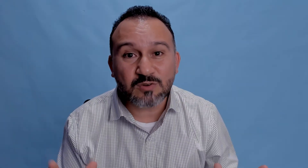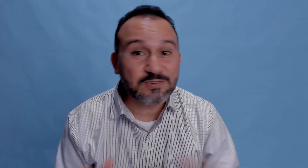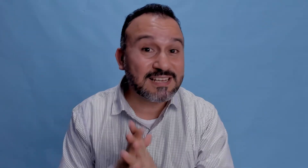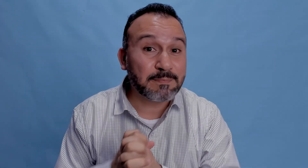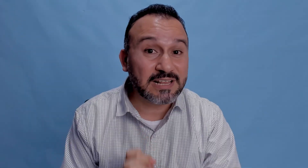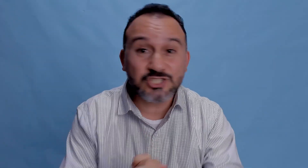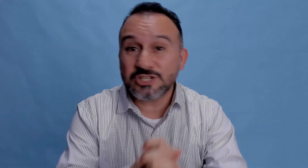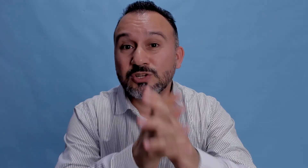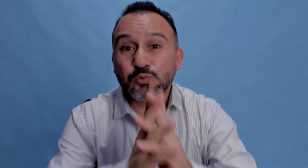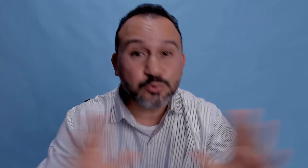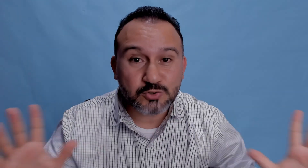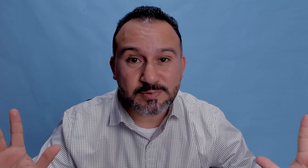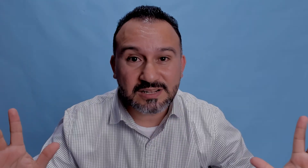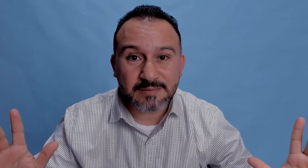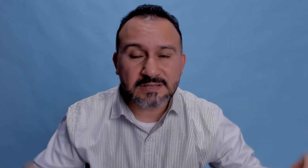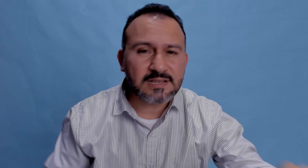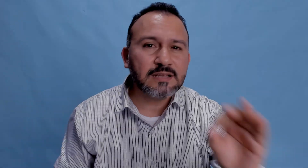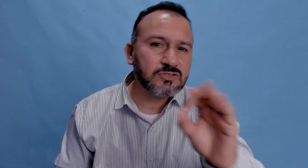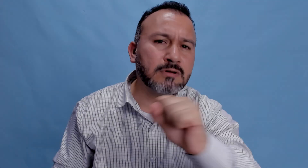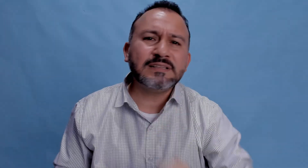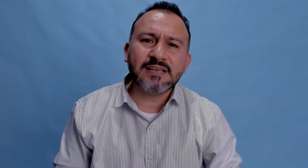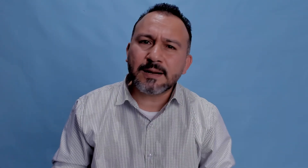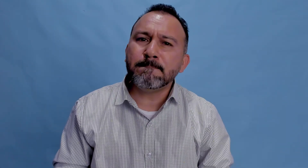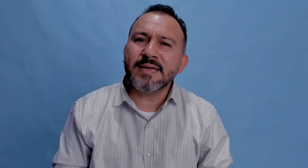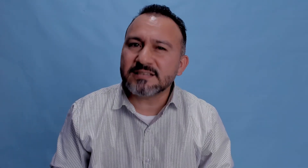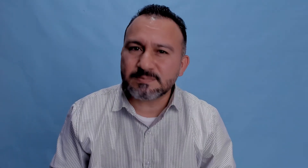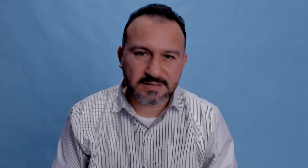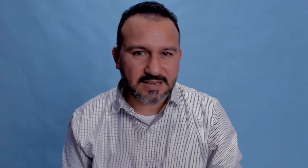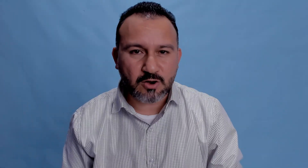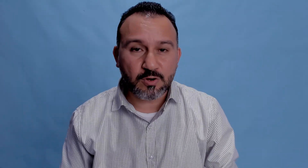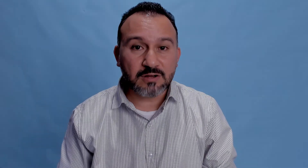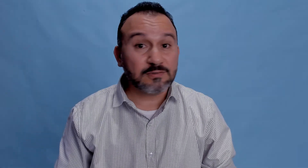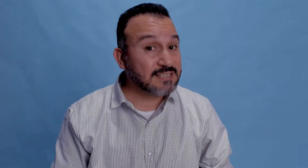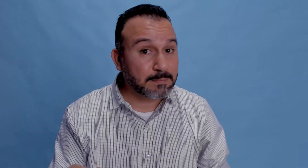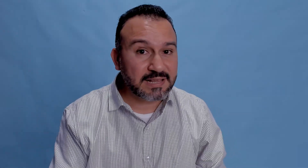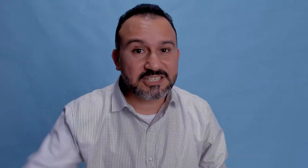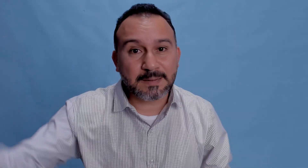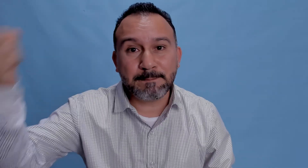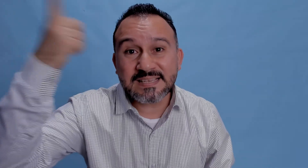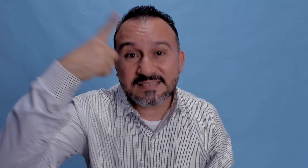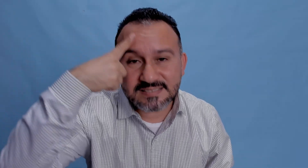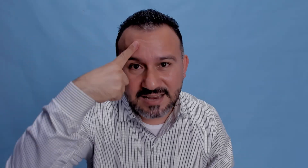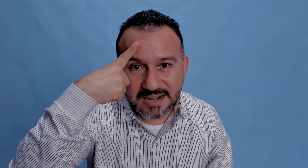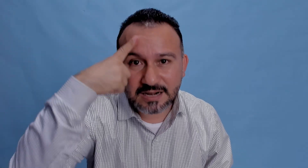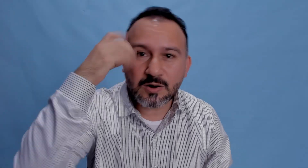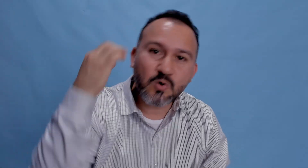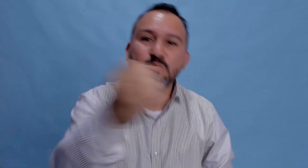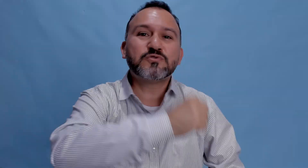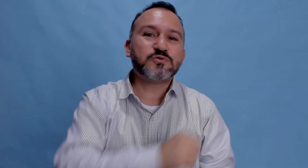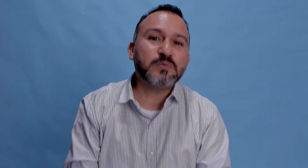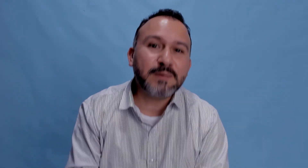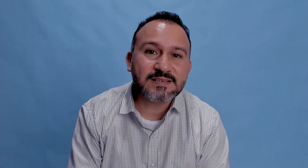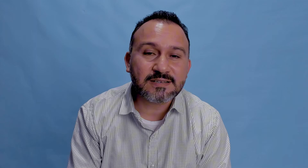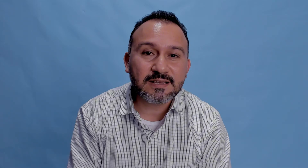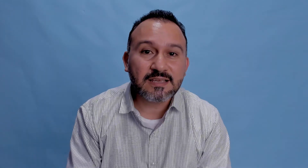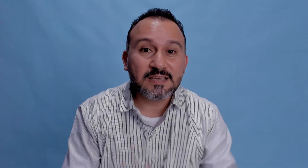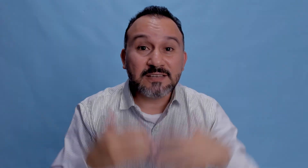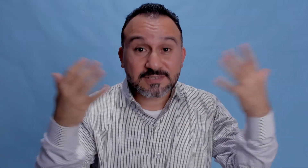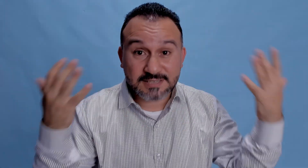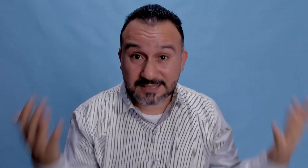você aprende tudo sobre a Libras de uma maneira bem especial. Você aprende a pensar como um surdo pensa. E você também